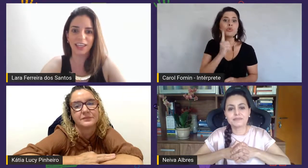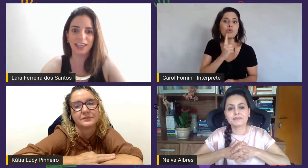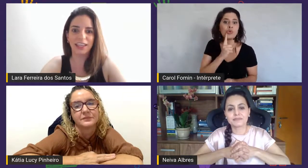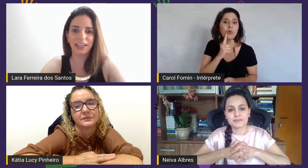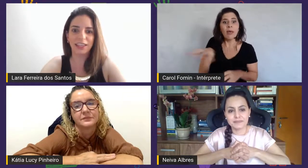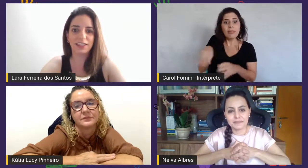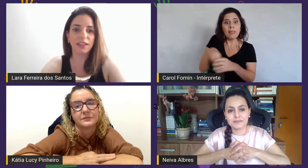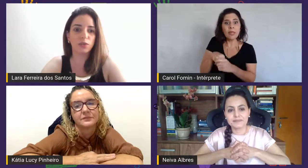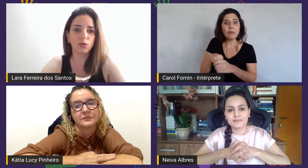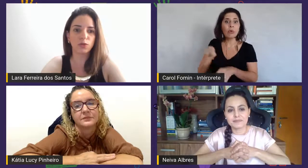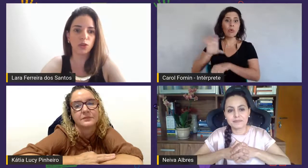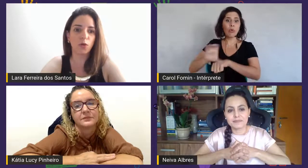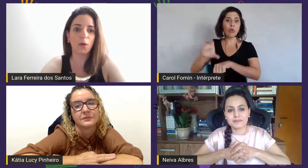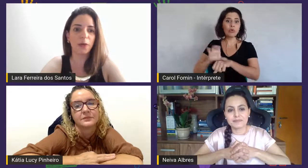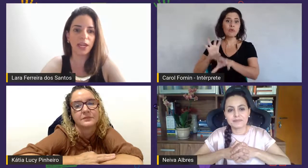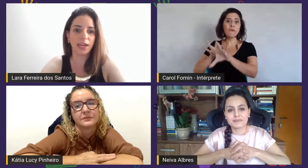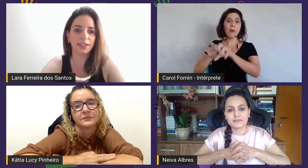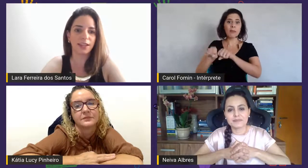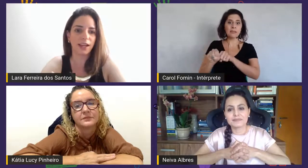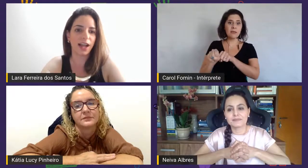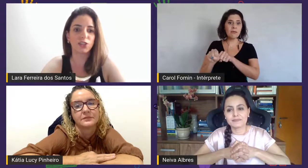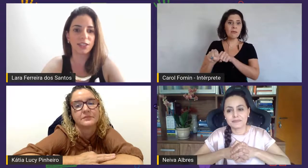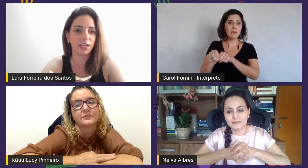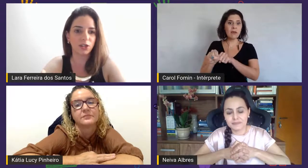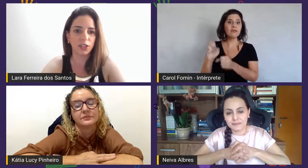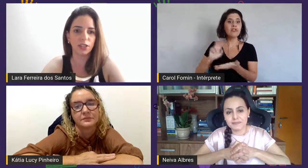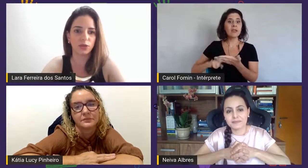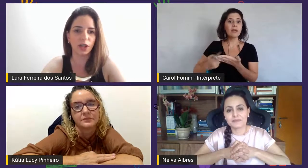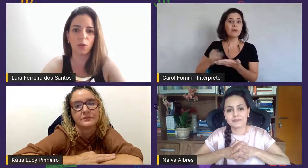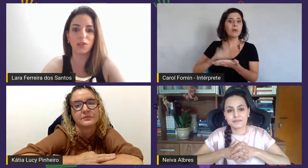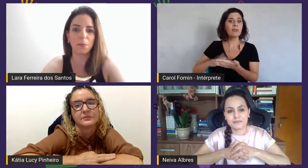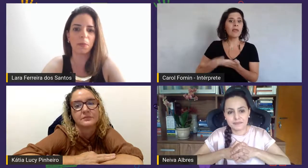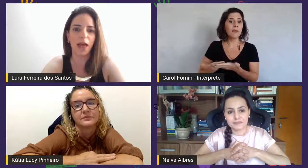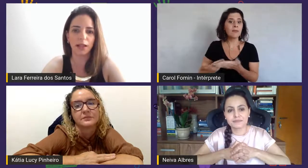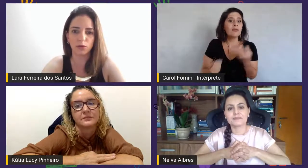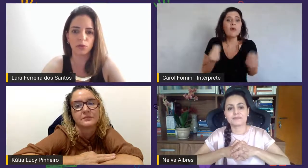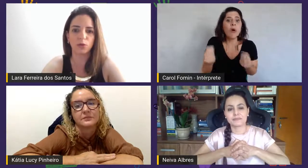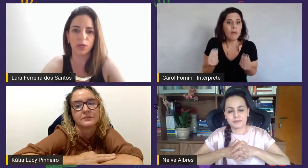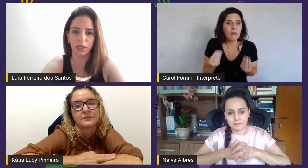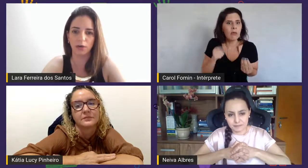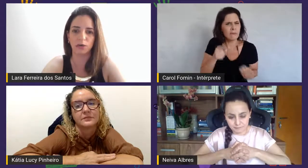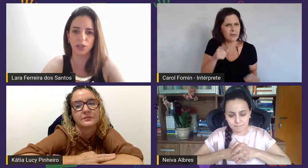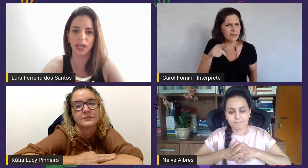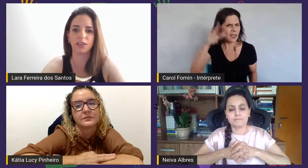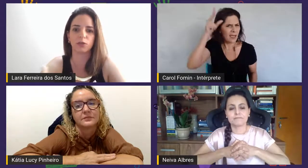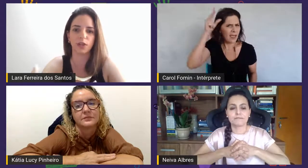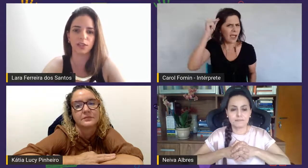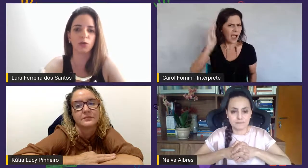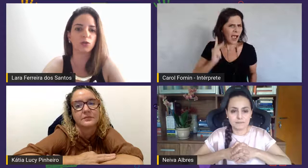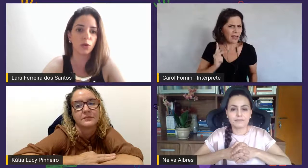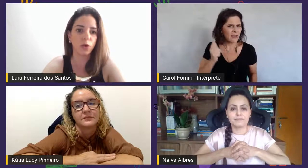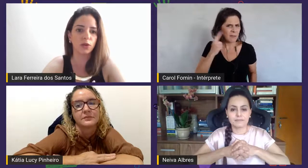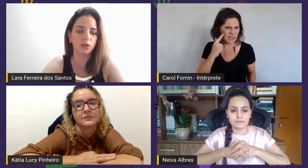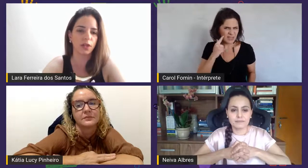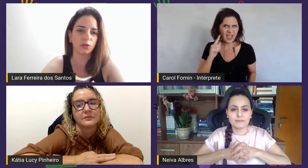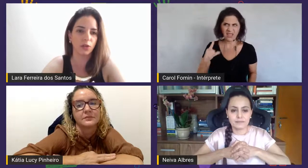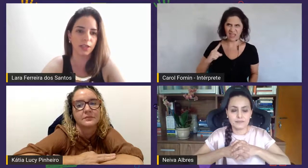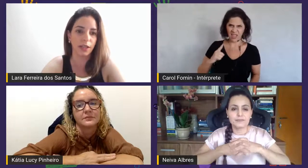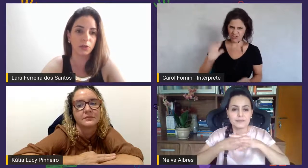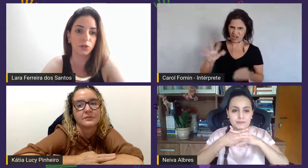né? E se isso, de alguma maneira, se a Kátia sente que isso está contemplado nos currículos, né? Essa atuação